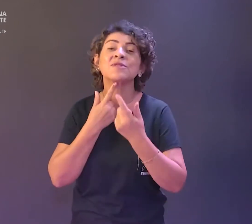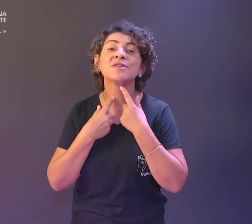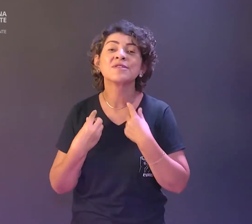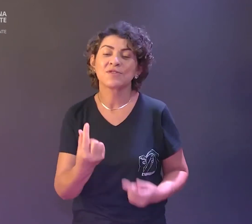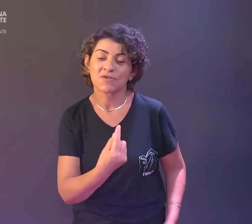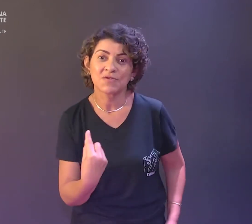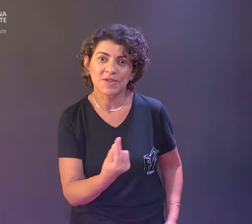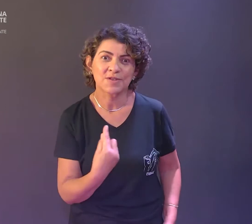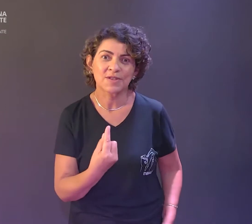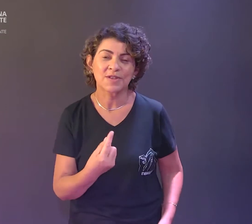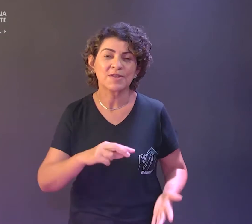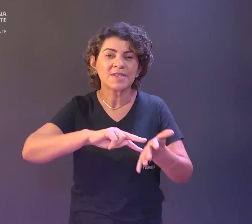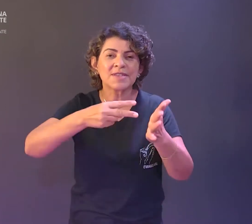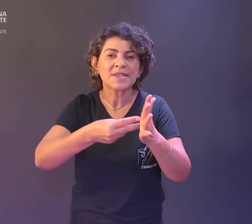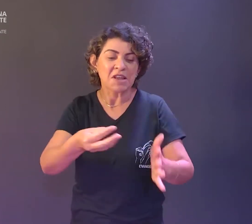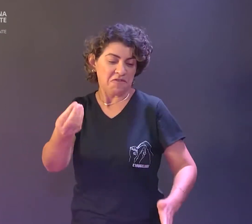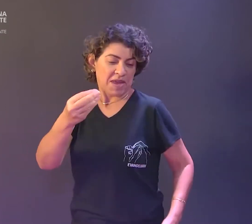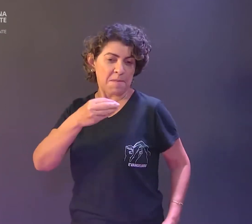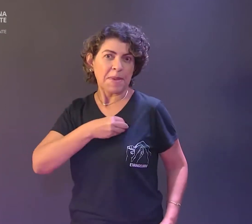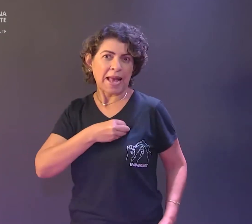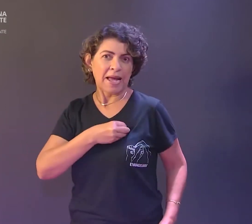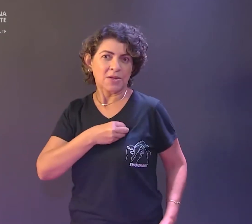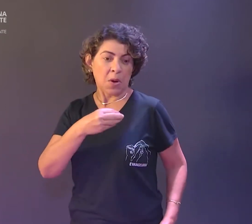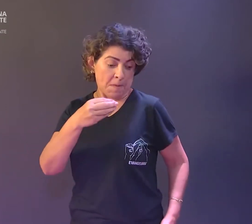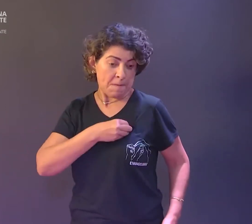ele está ligado a tudo em nosso coração.